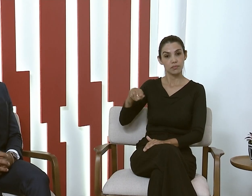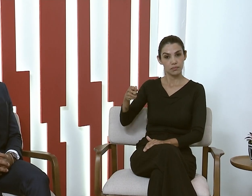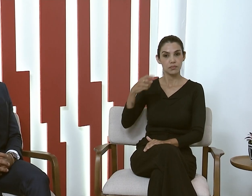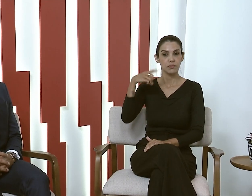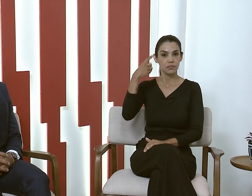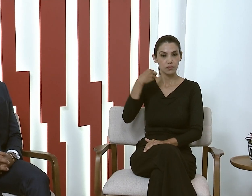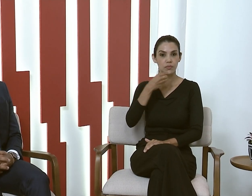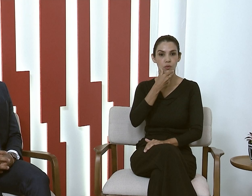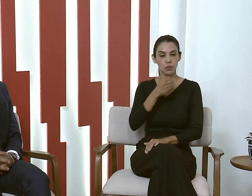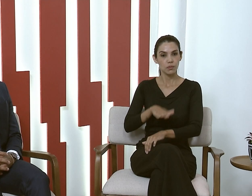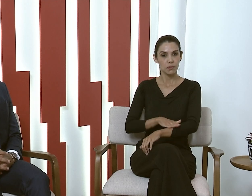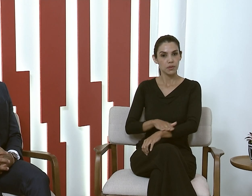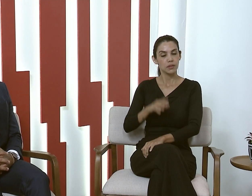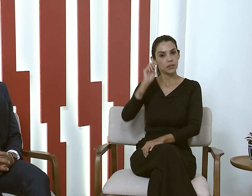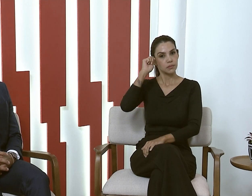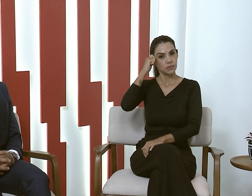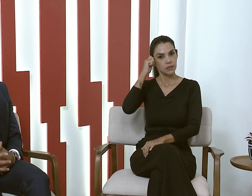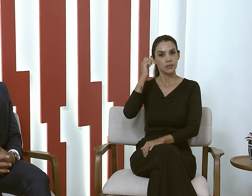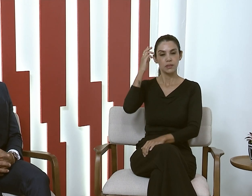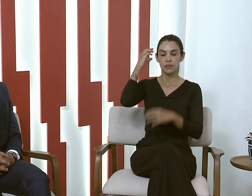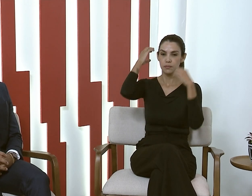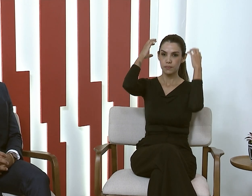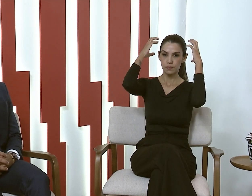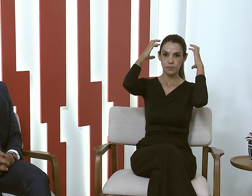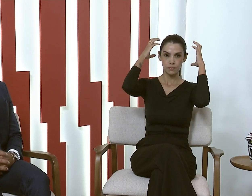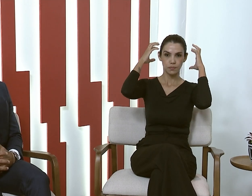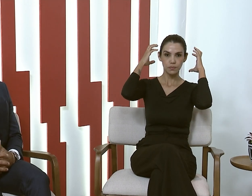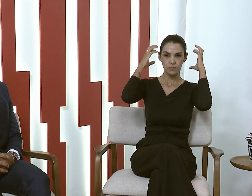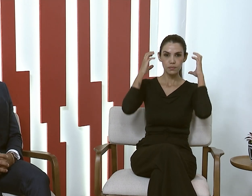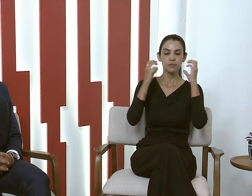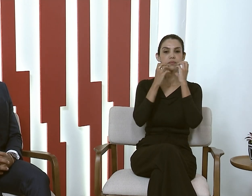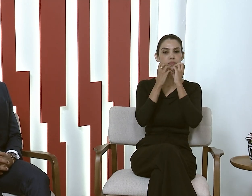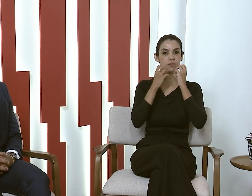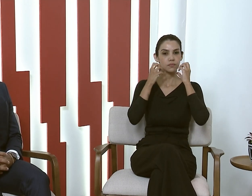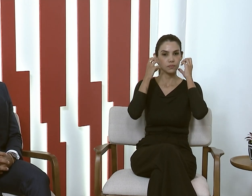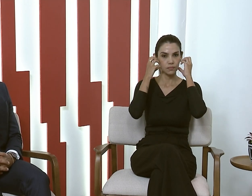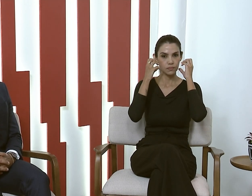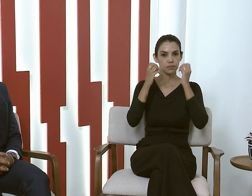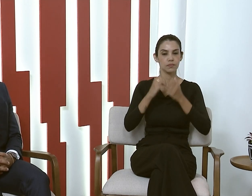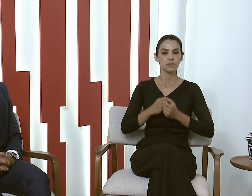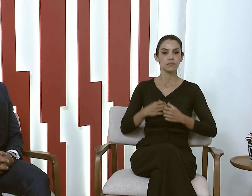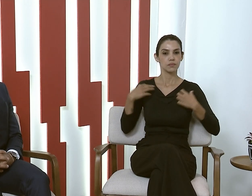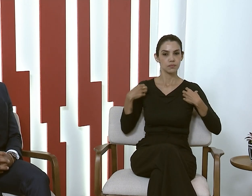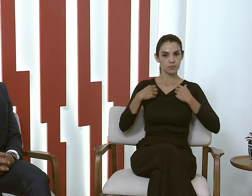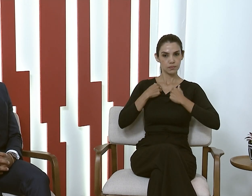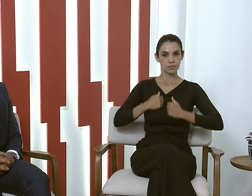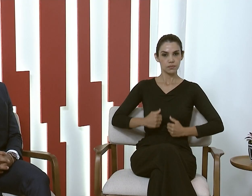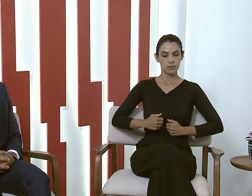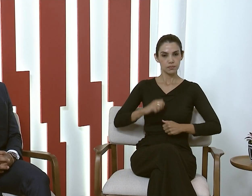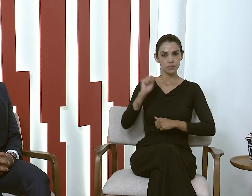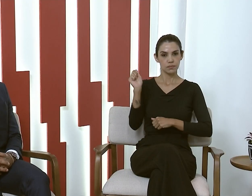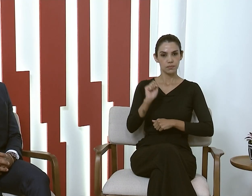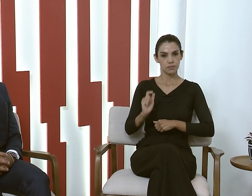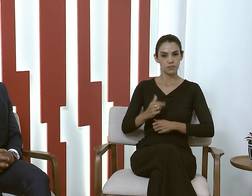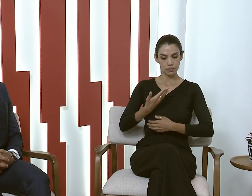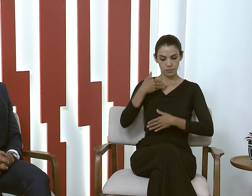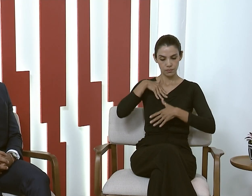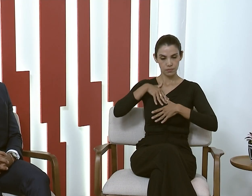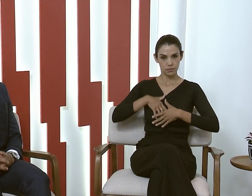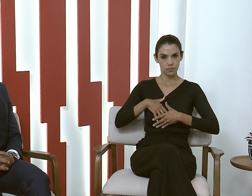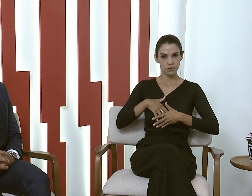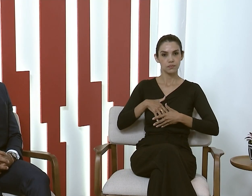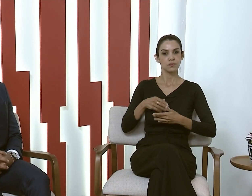pele preta, cabelos encaracolados, uso barba, estou vestindo um terno azul e uma camisa branca,